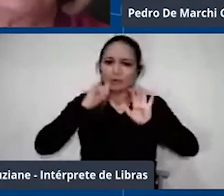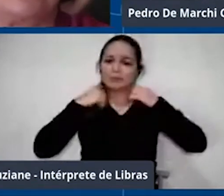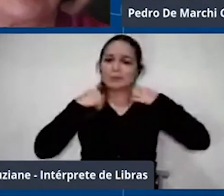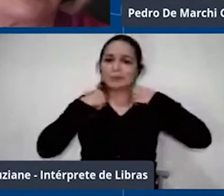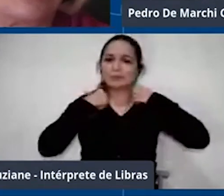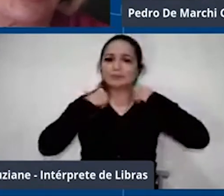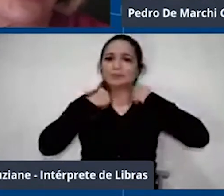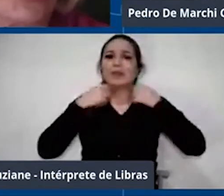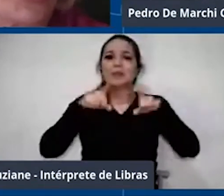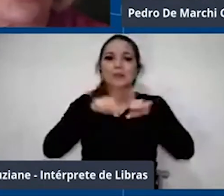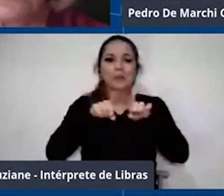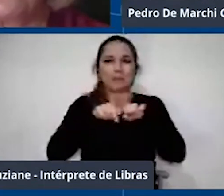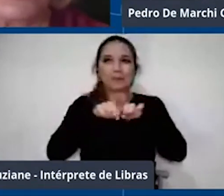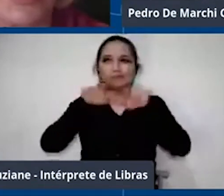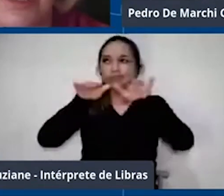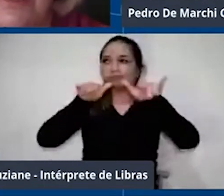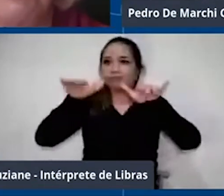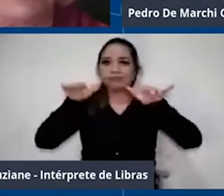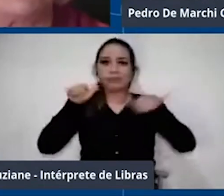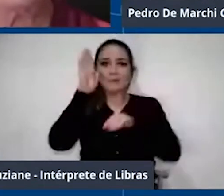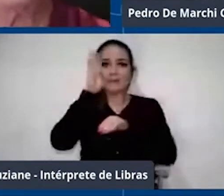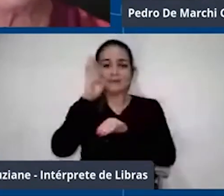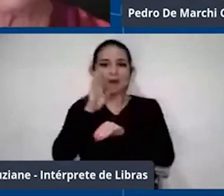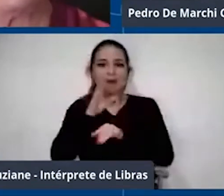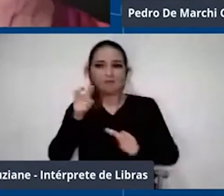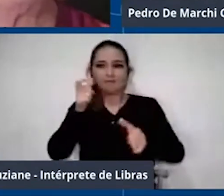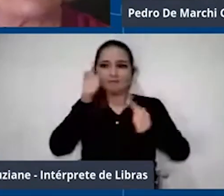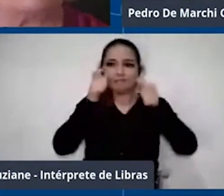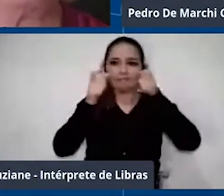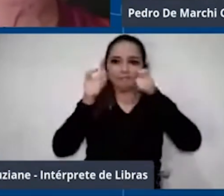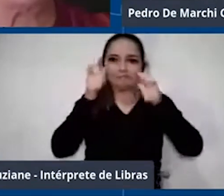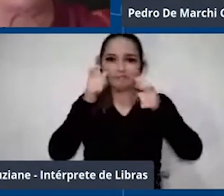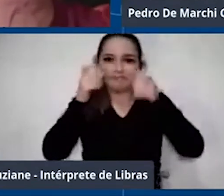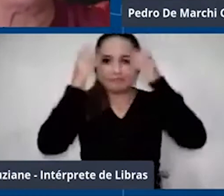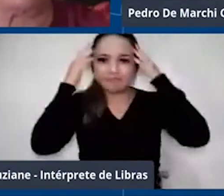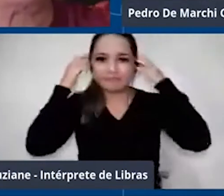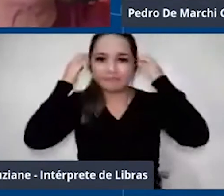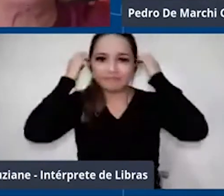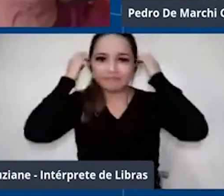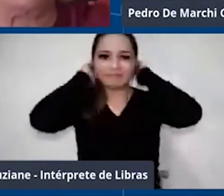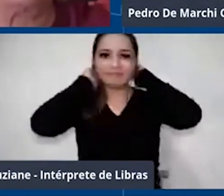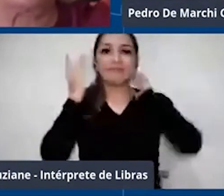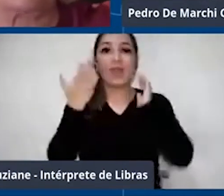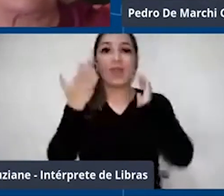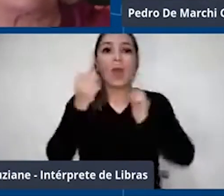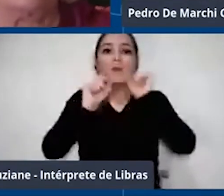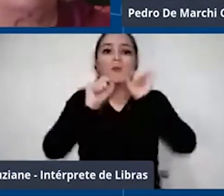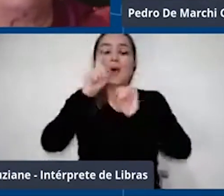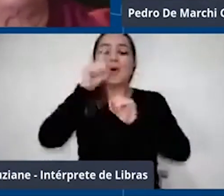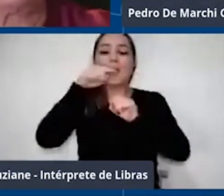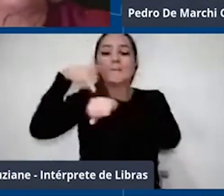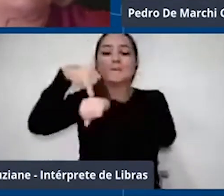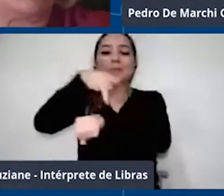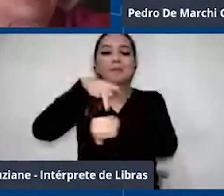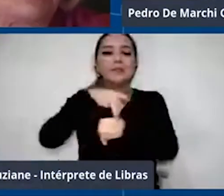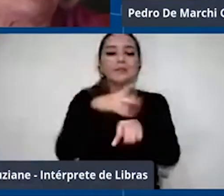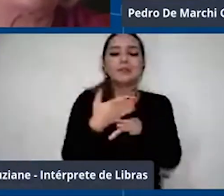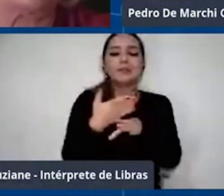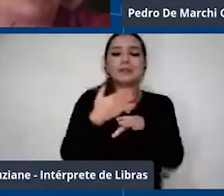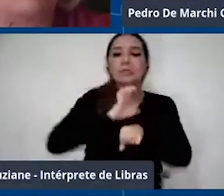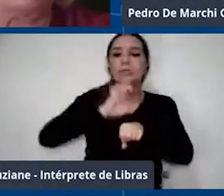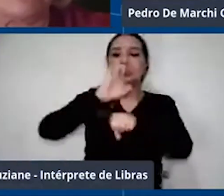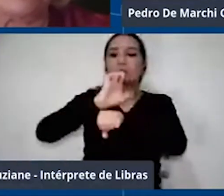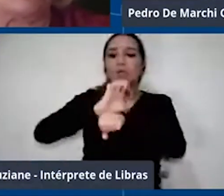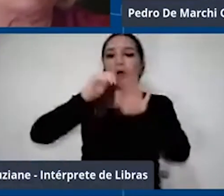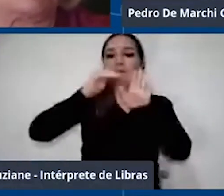é o Brasil inteiro assistindo, todo dia aparece. Qual é a situação do país nos estados? Também quando